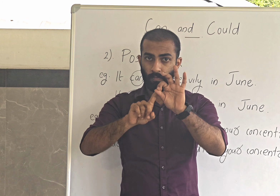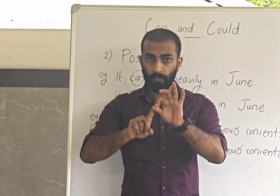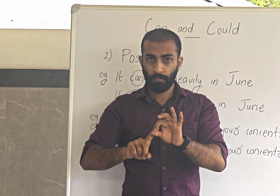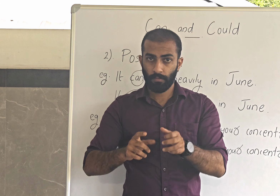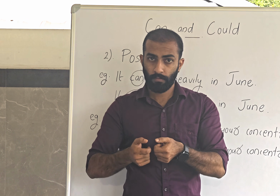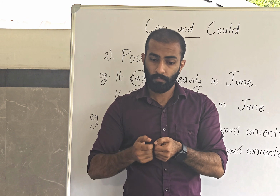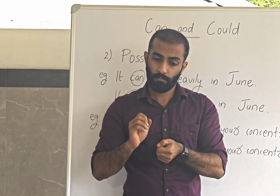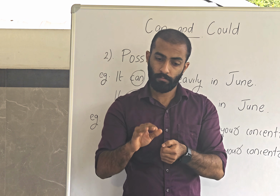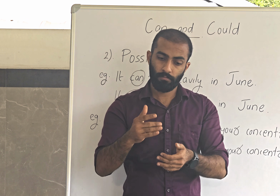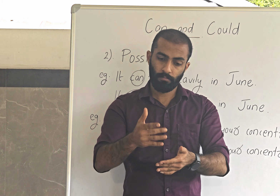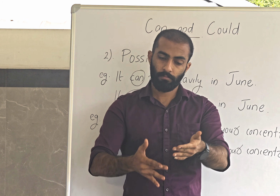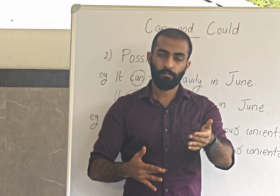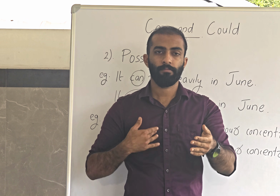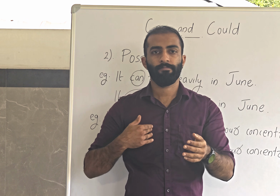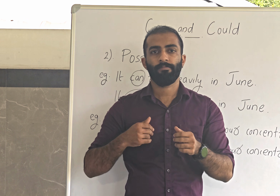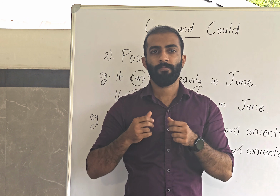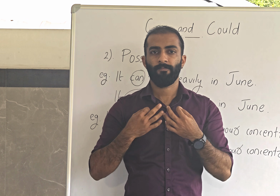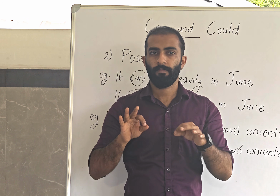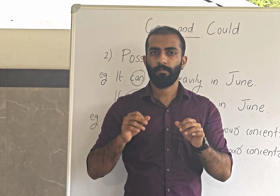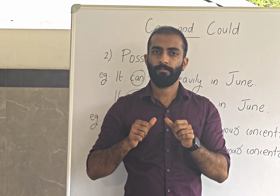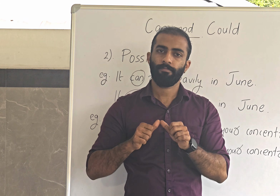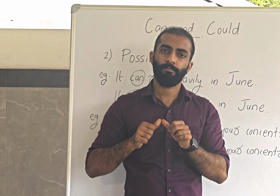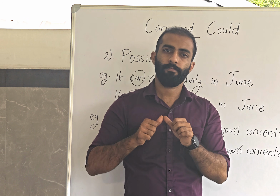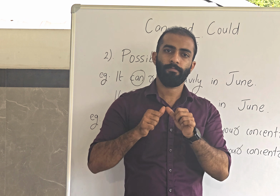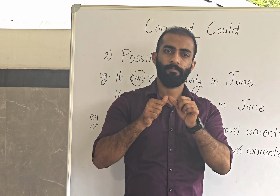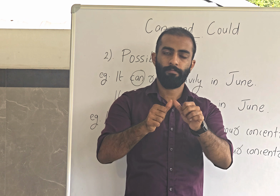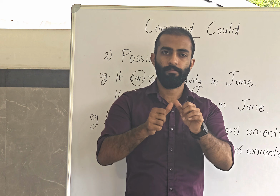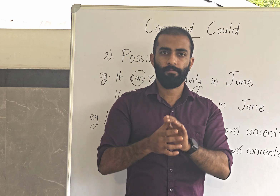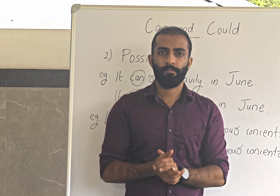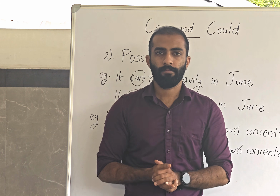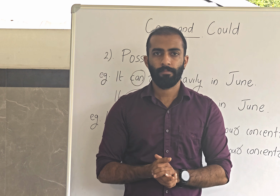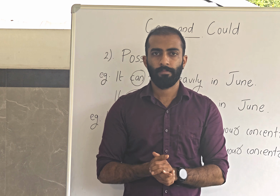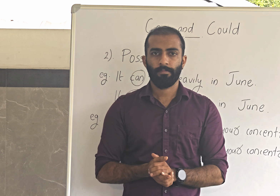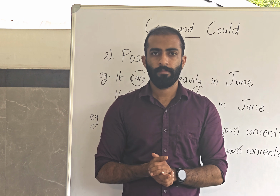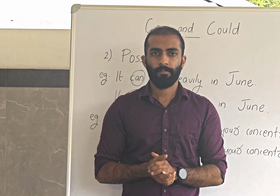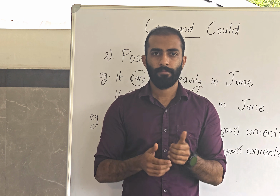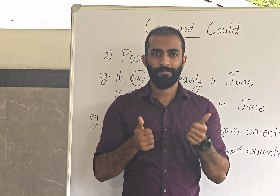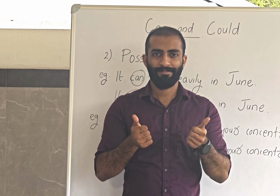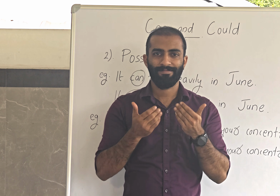താങ്ക് യു.